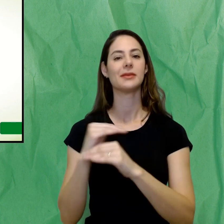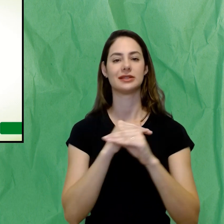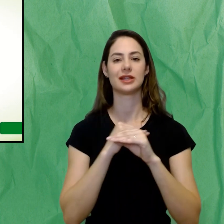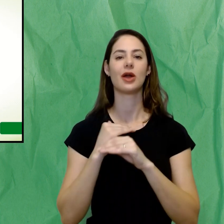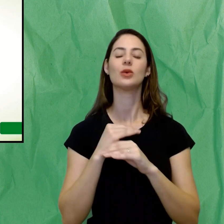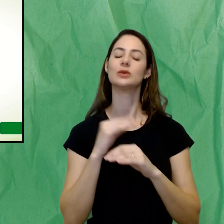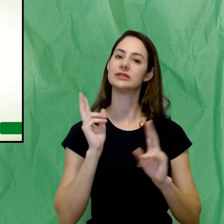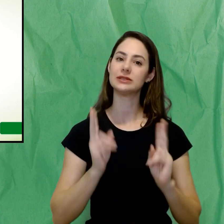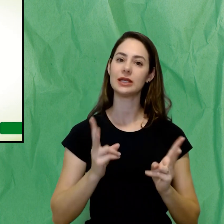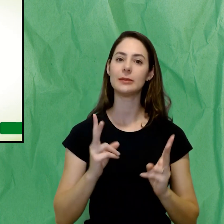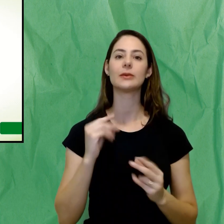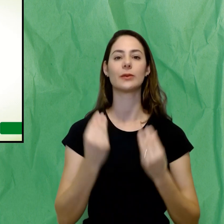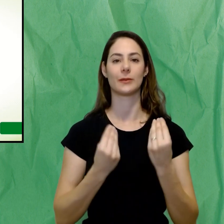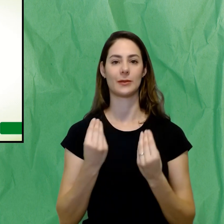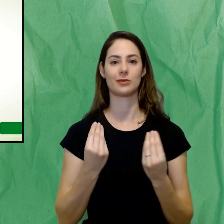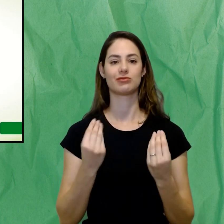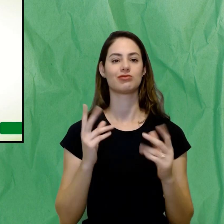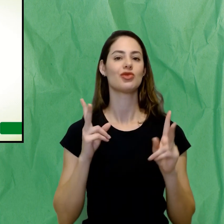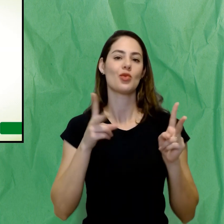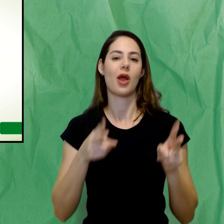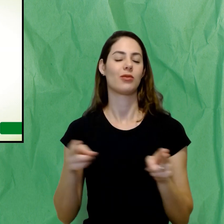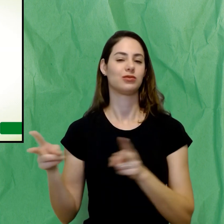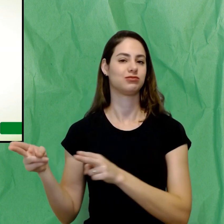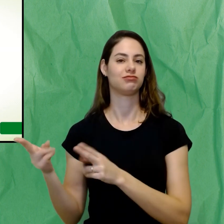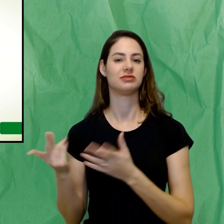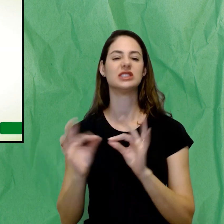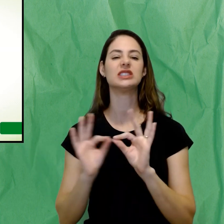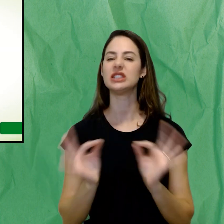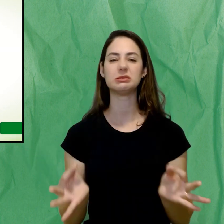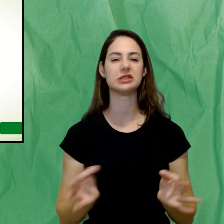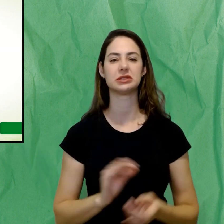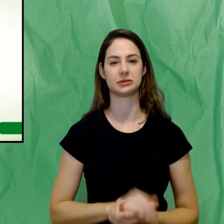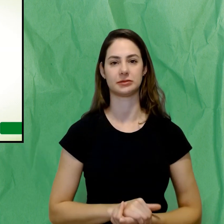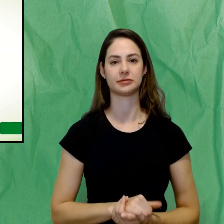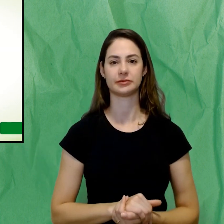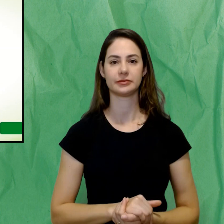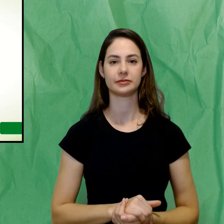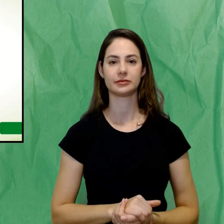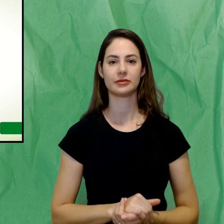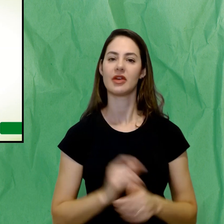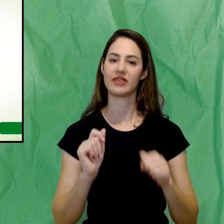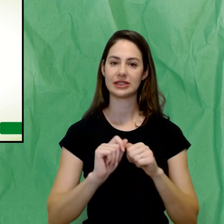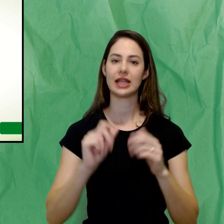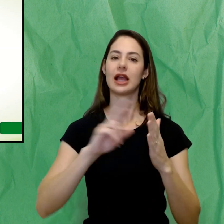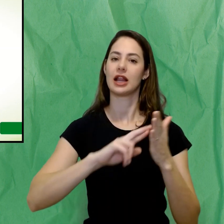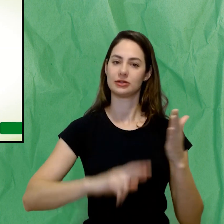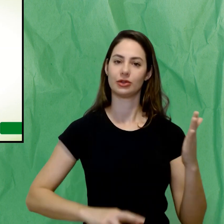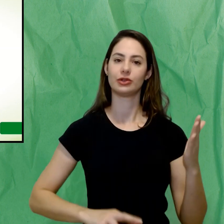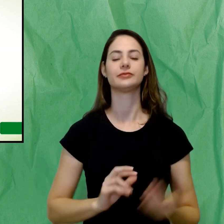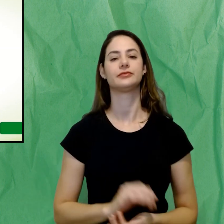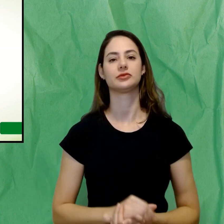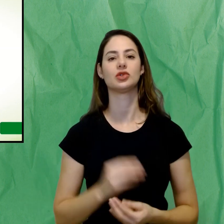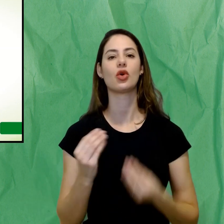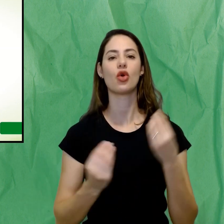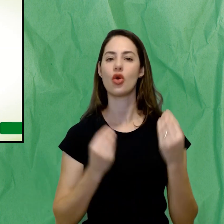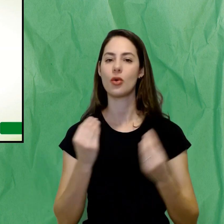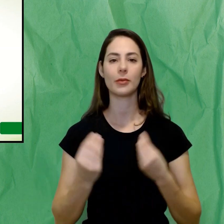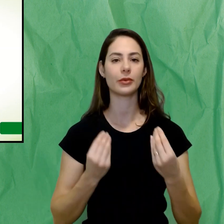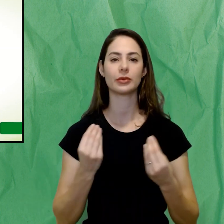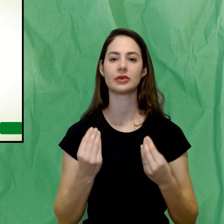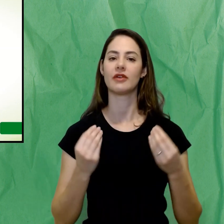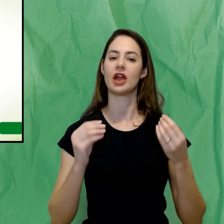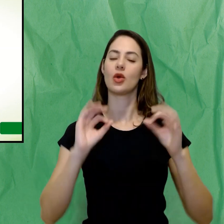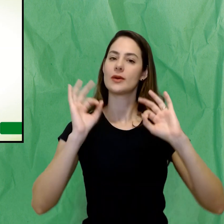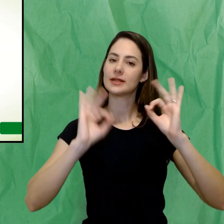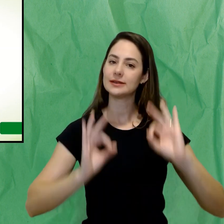gente veja uma estrutura bastante simplificada para fazer um relatório, né? Então como é que a